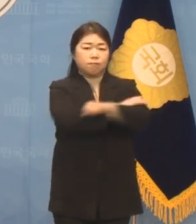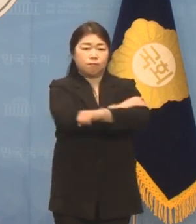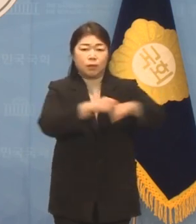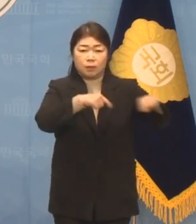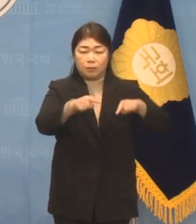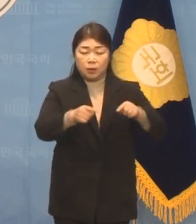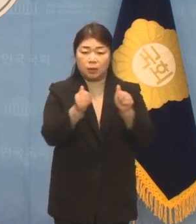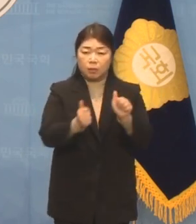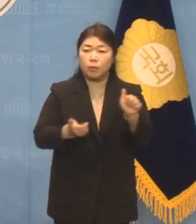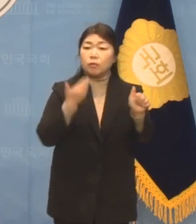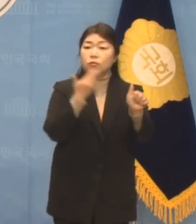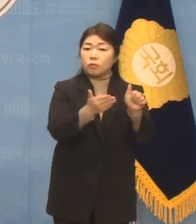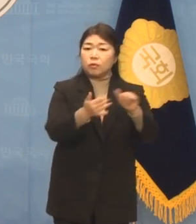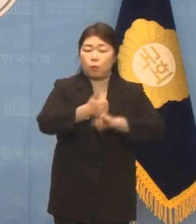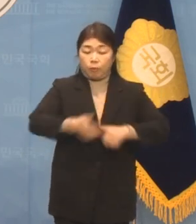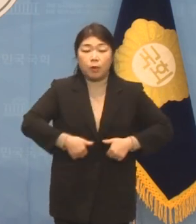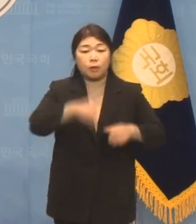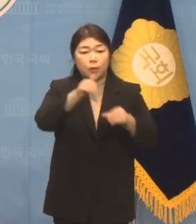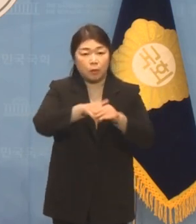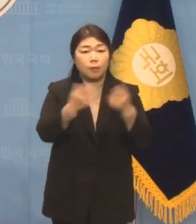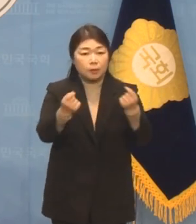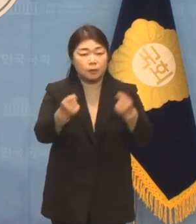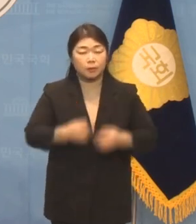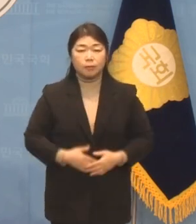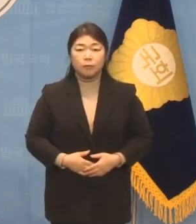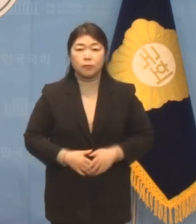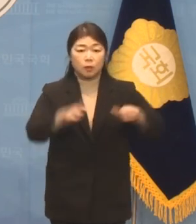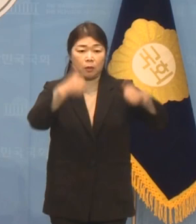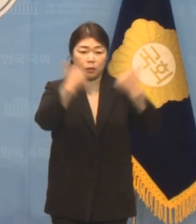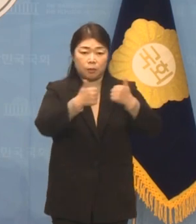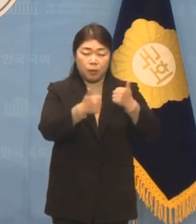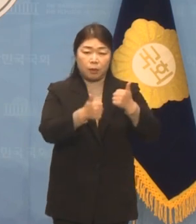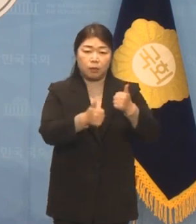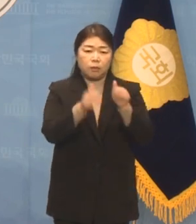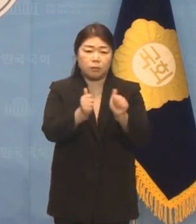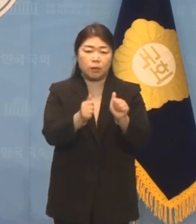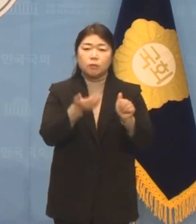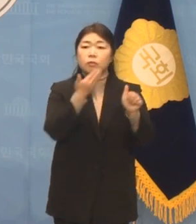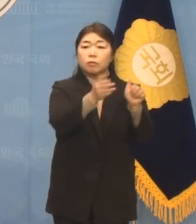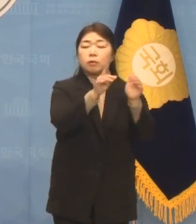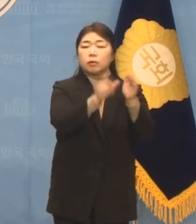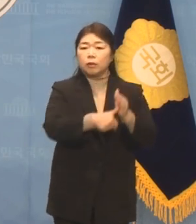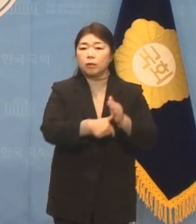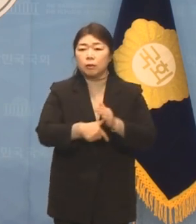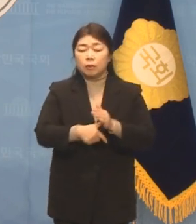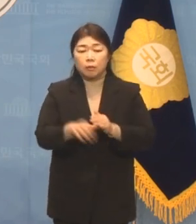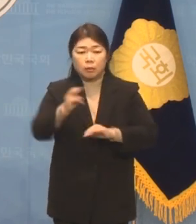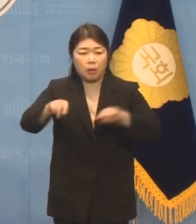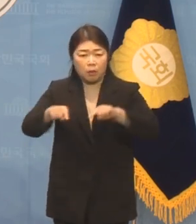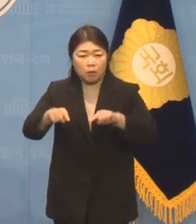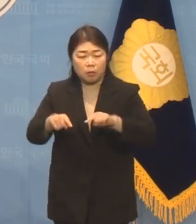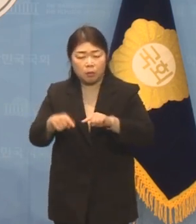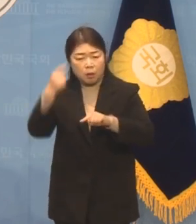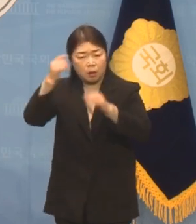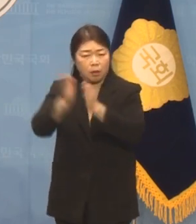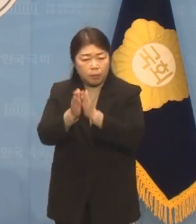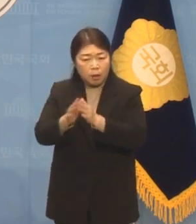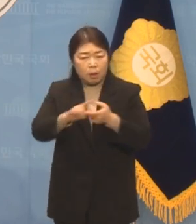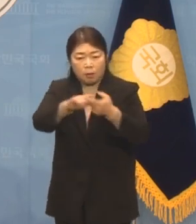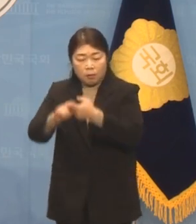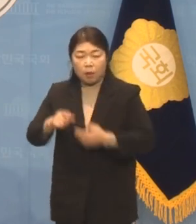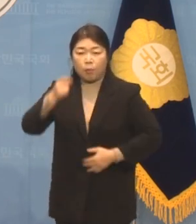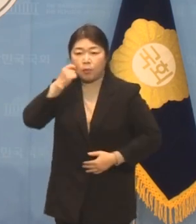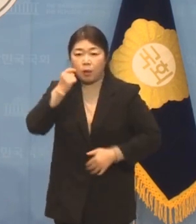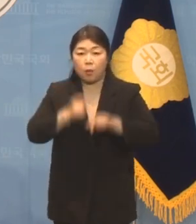심판하는 절체절명의 선거입니다. 정권 심판을 요구하는 뜨거운 민심에 야권이 부응하지 못하고